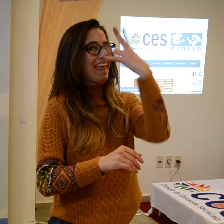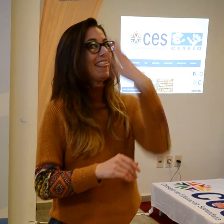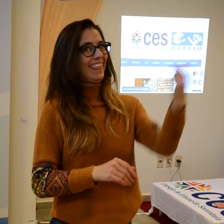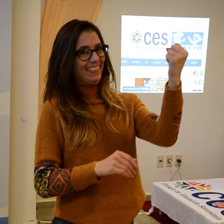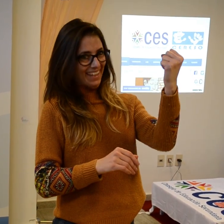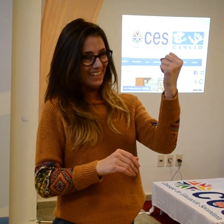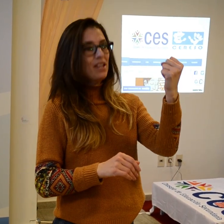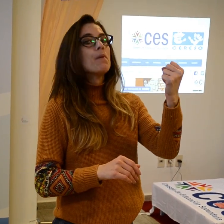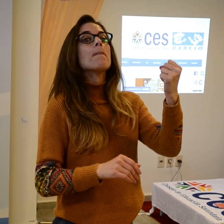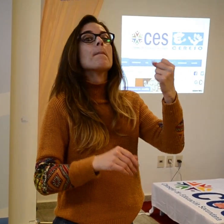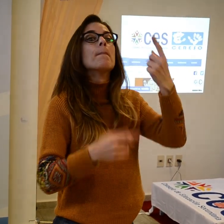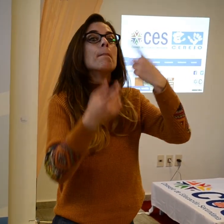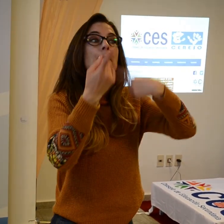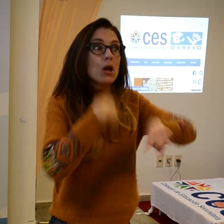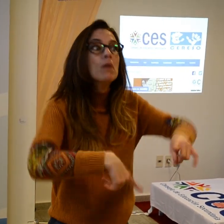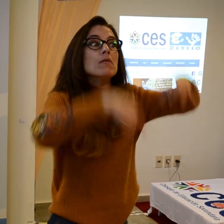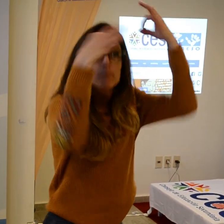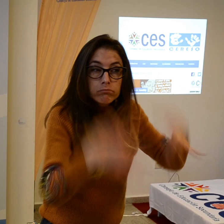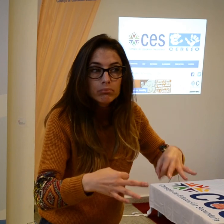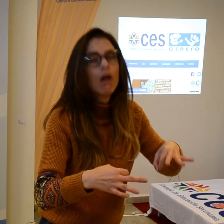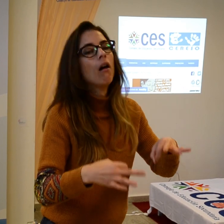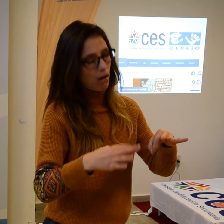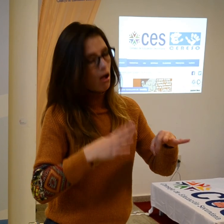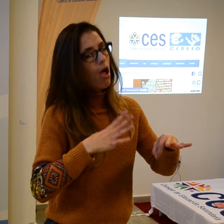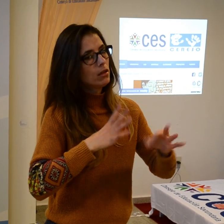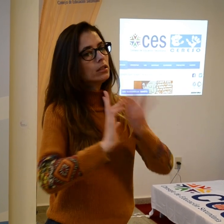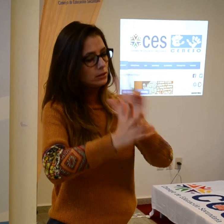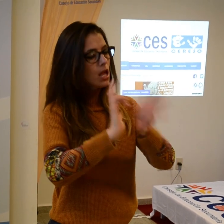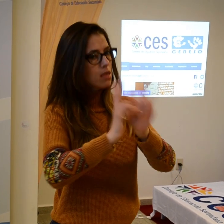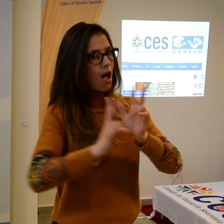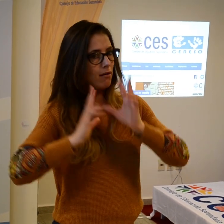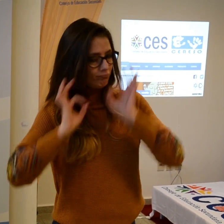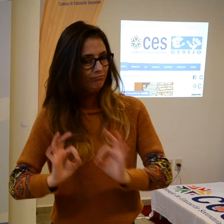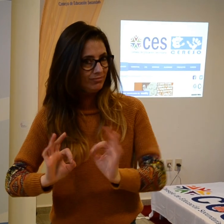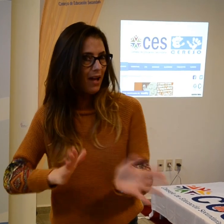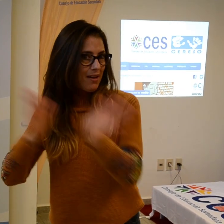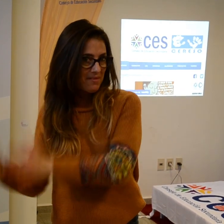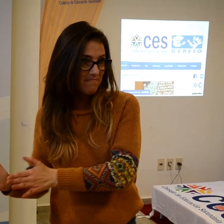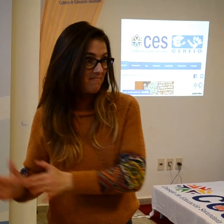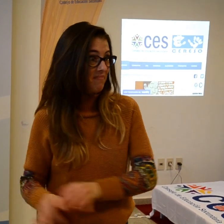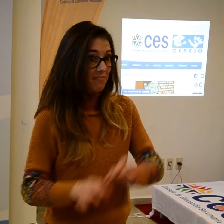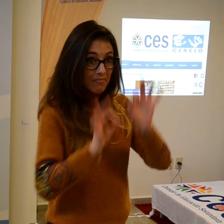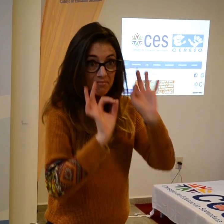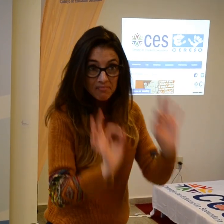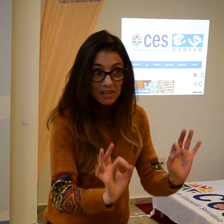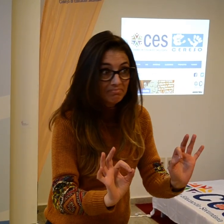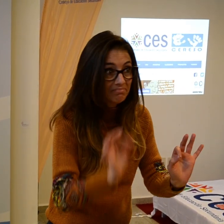la primera vez lo vamos a hacer así para que ustedes puedan comprender. Después van a aprender bien cómo se hace la lengua de señas perfectamente. Pero esa parte, hoy lo vamos a